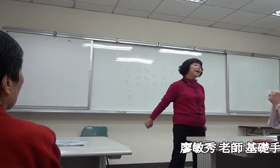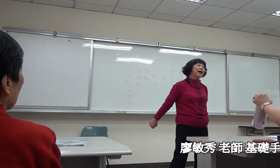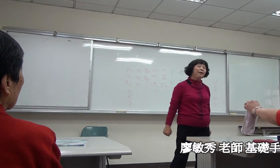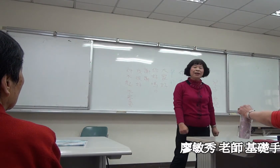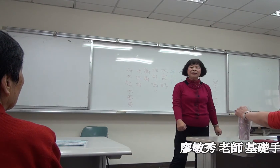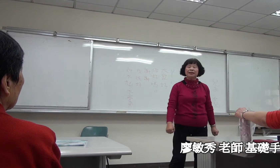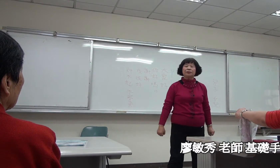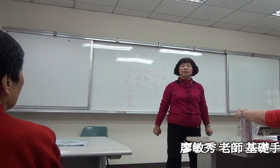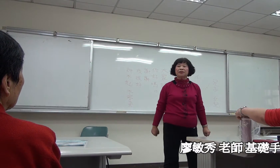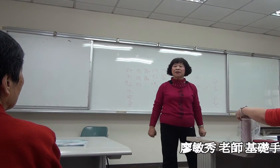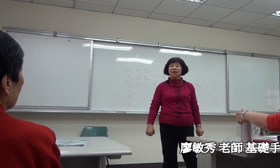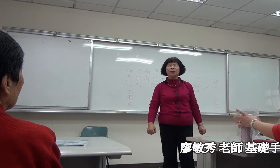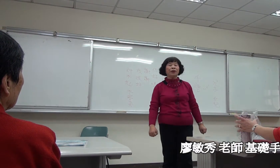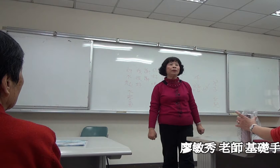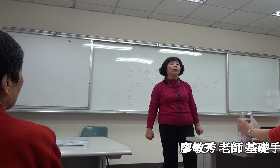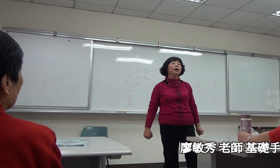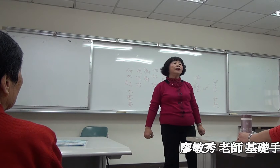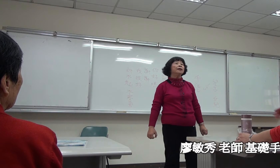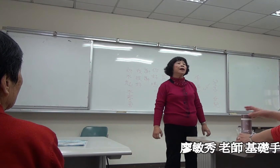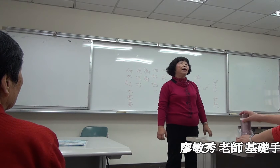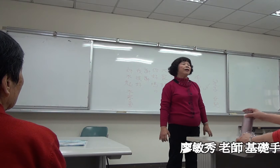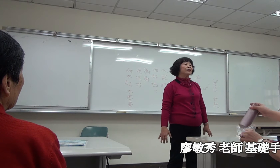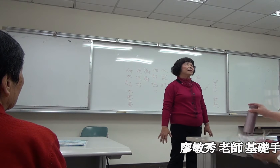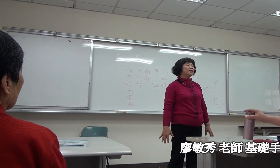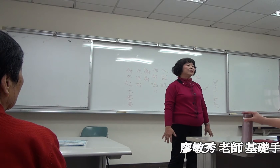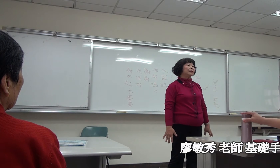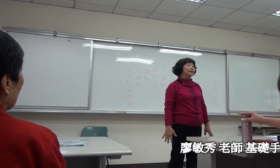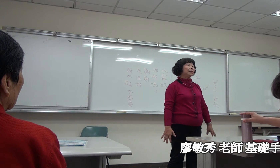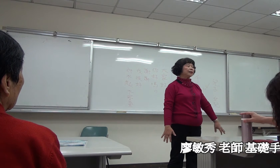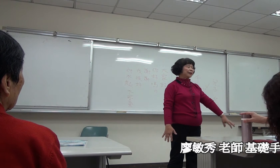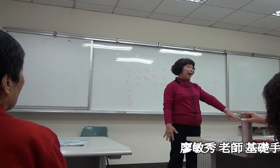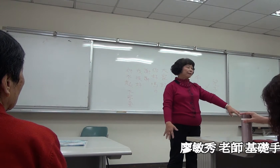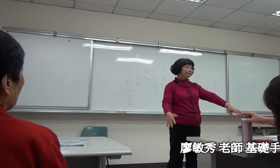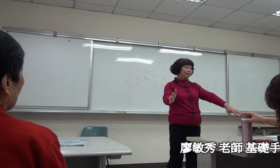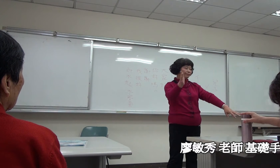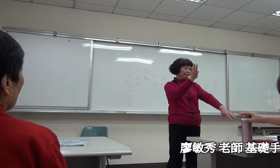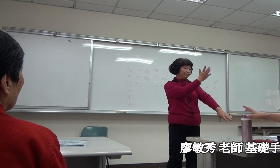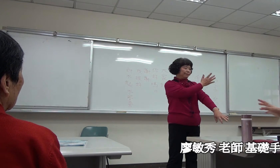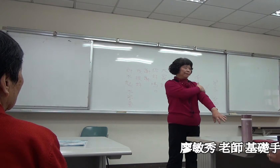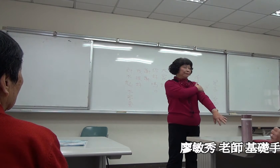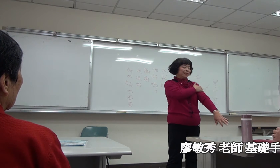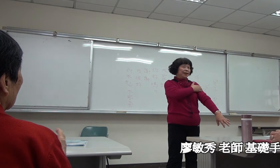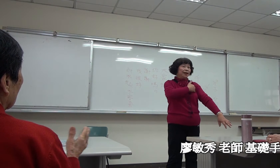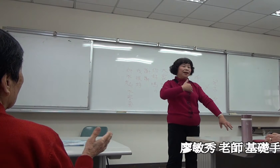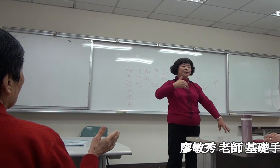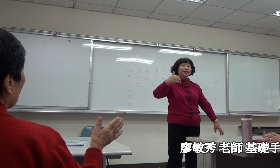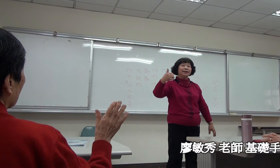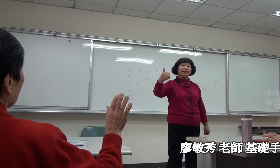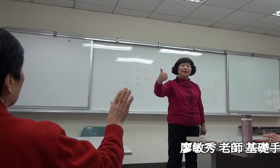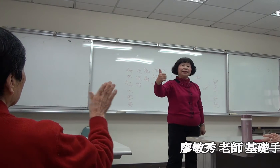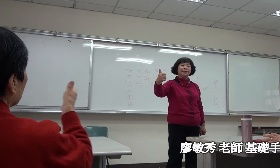台湾陈最多啊，哦，姓陈，陈先